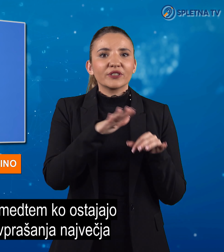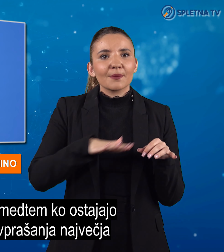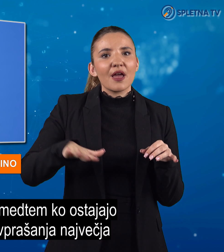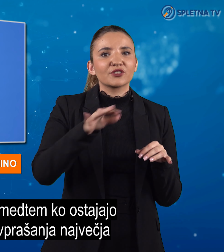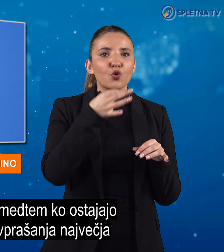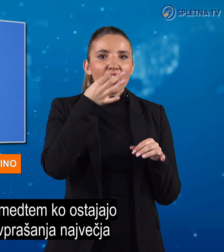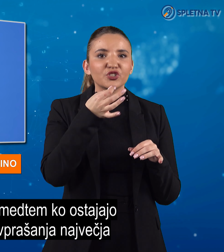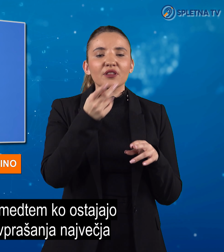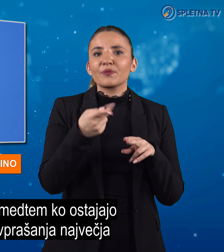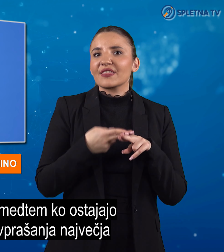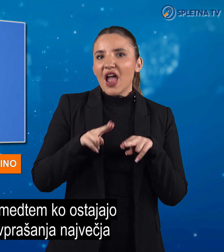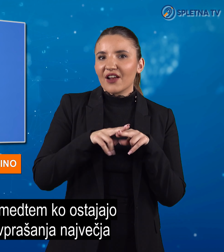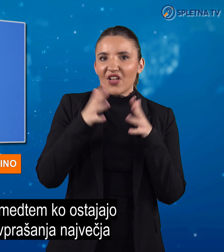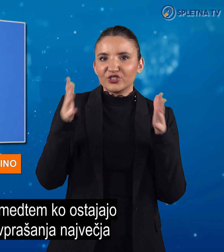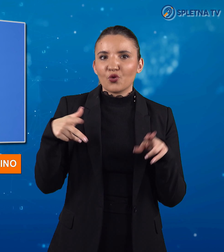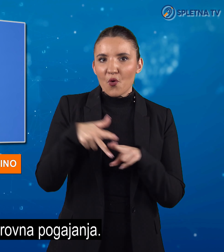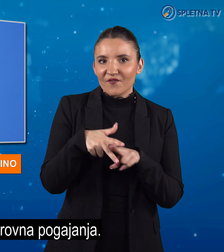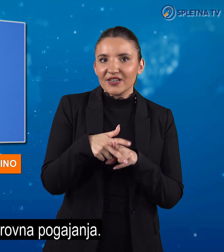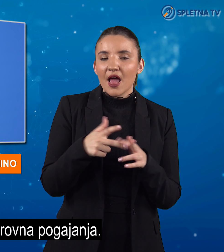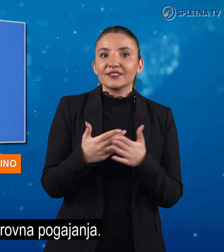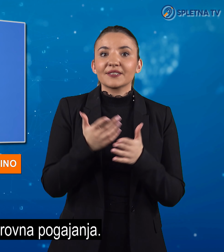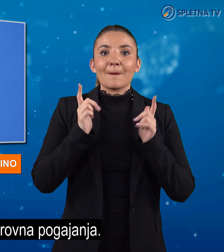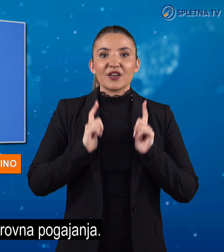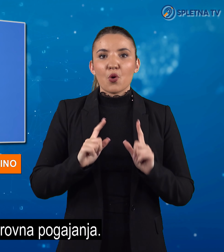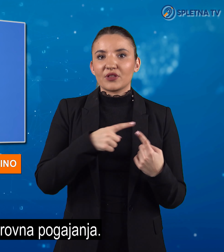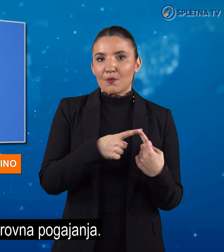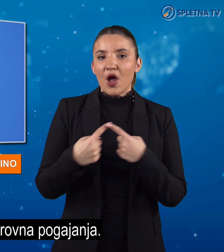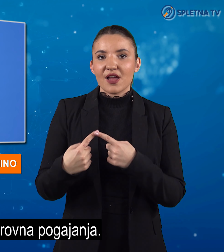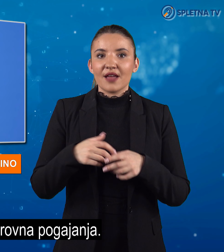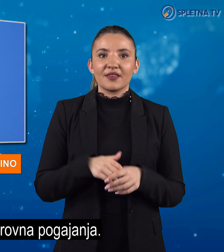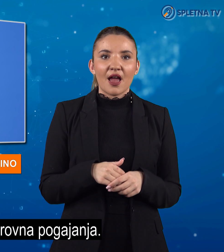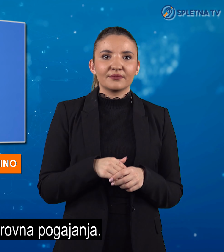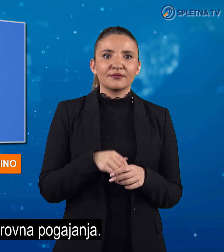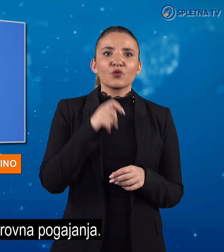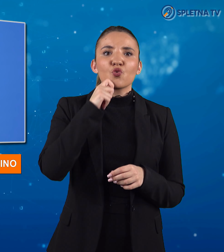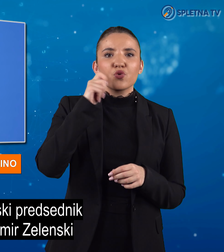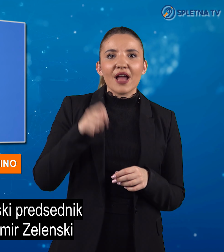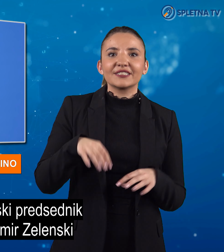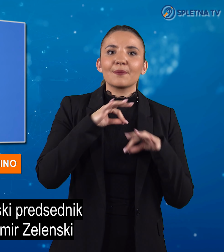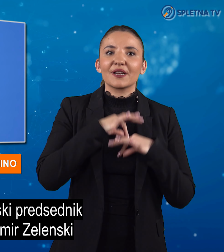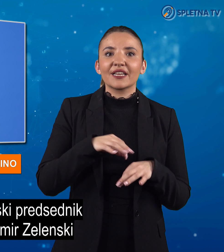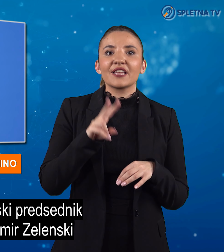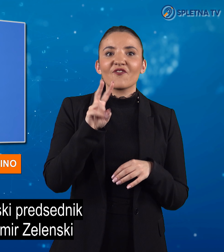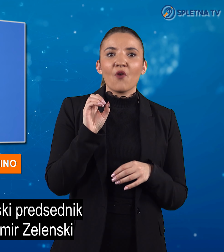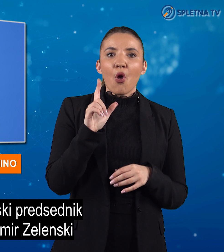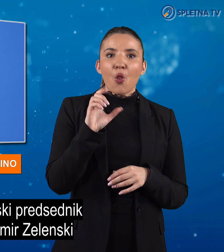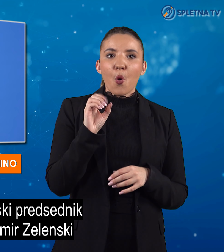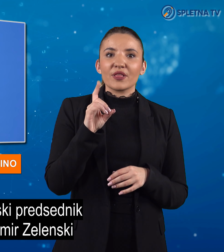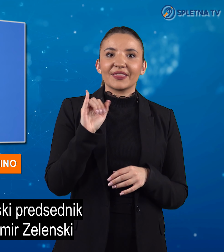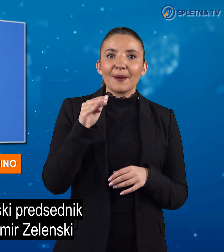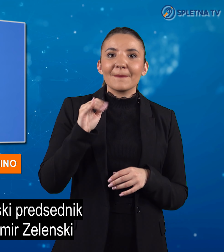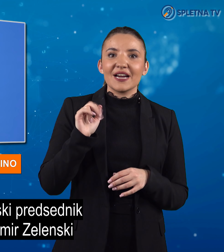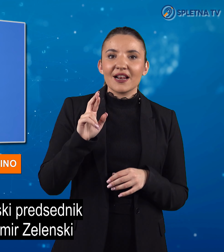ostajajo ozemeljska vprašanja največja ovira za mirovna pogajanja. Ukrajinski predsednik Volodimir Zelenski je